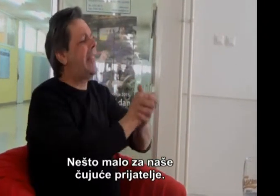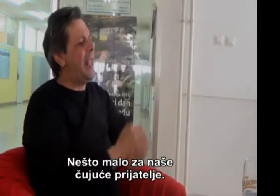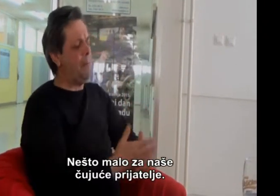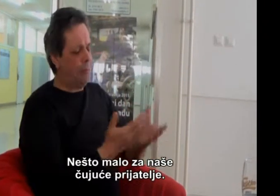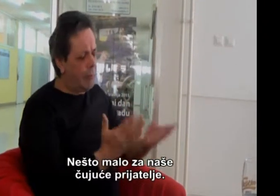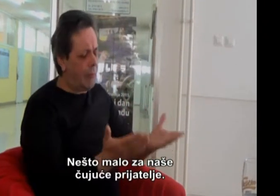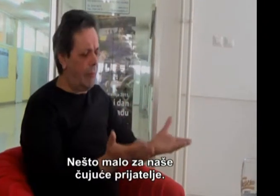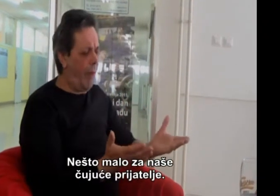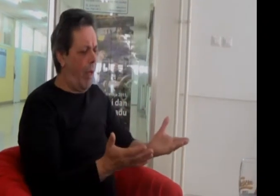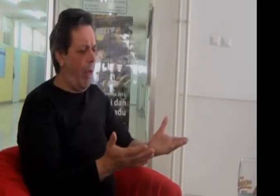prijatelje.